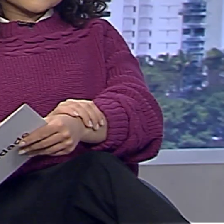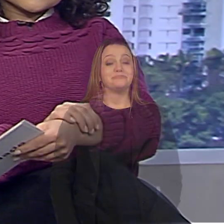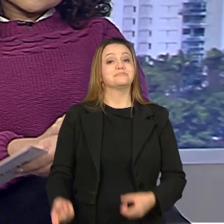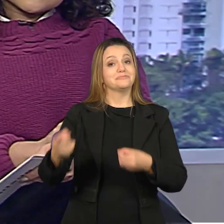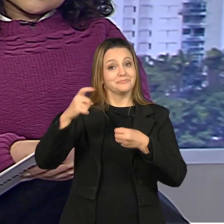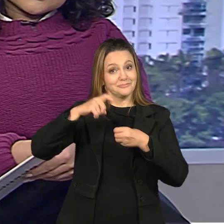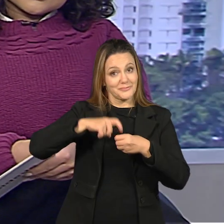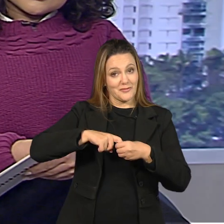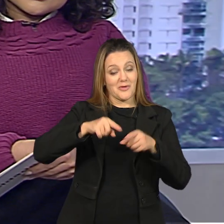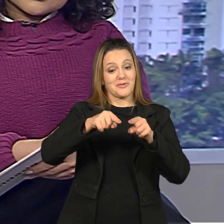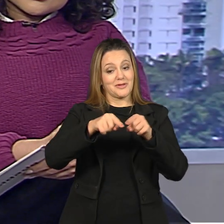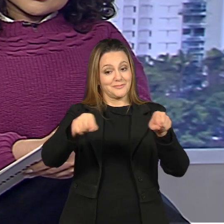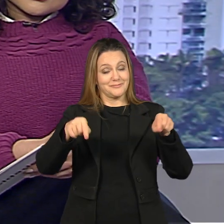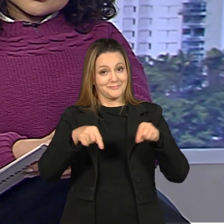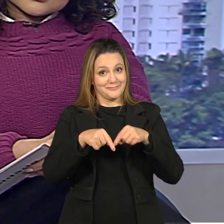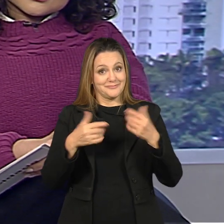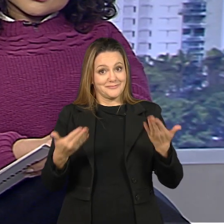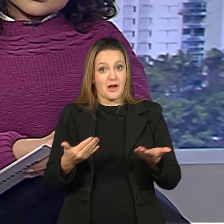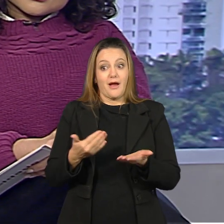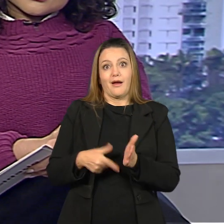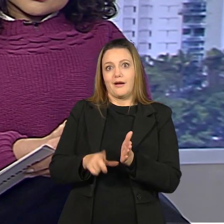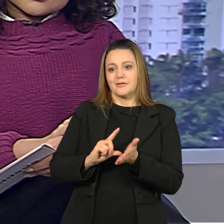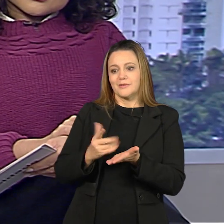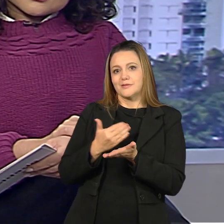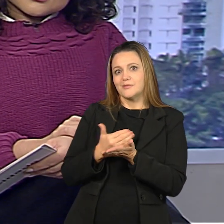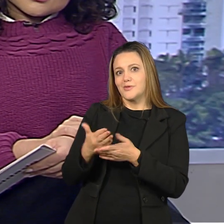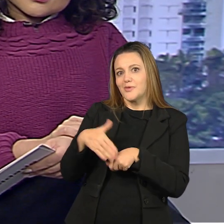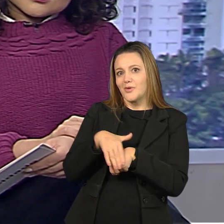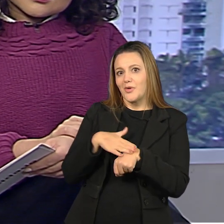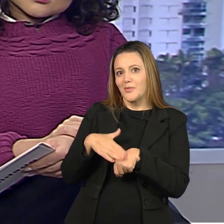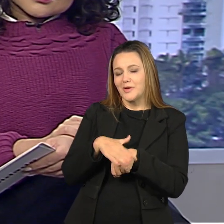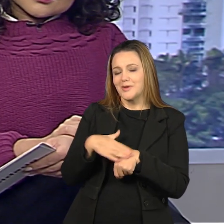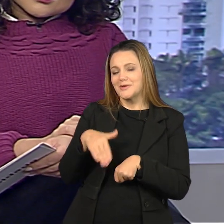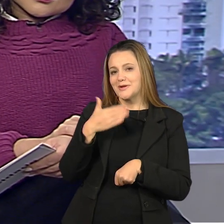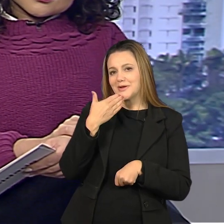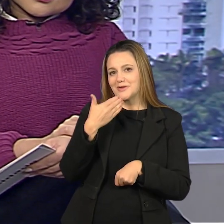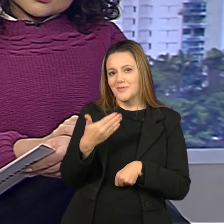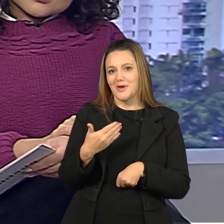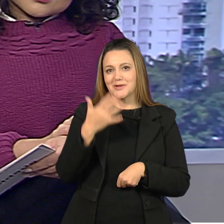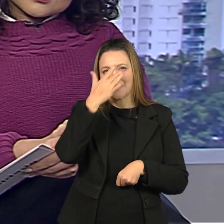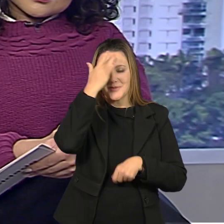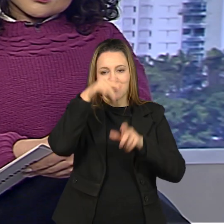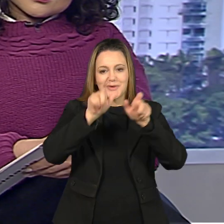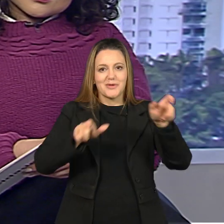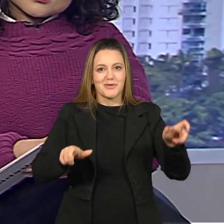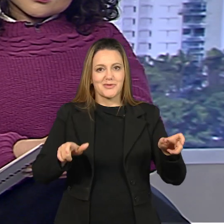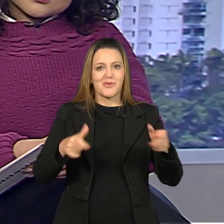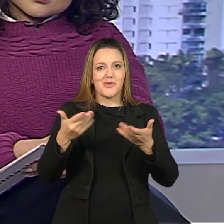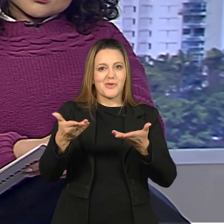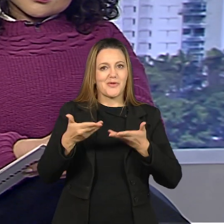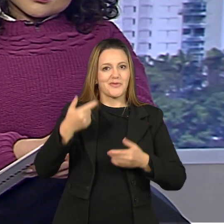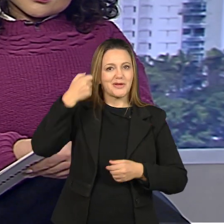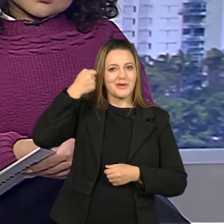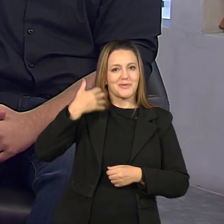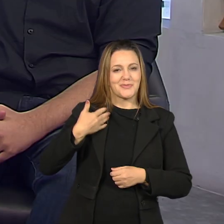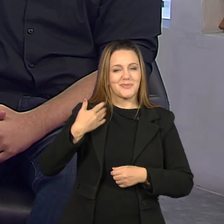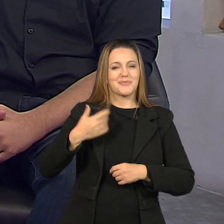De volta ao estúdio, pessoal, antes da conversa começar, sempre pedimos para os nossos convidados fazerem a sua